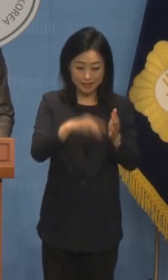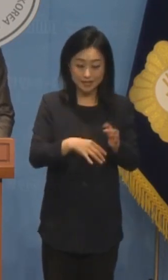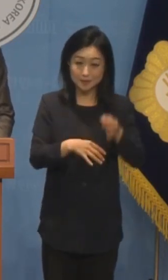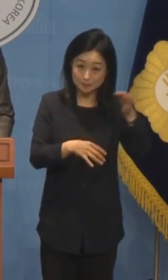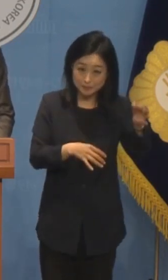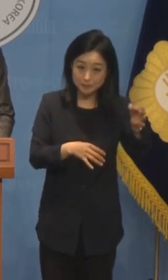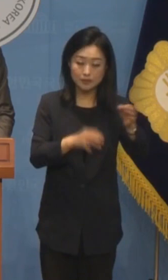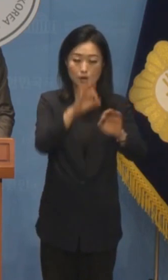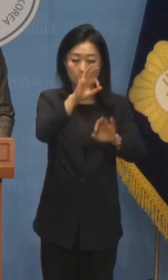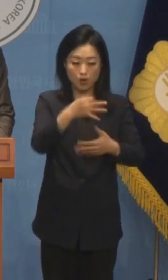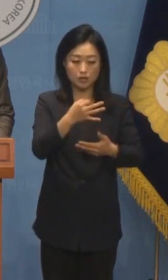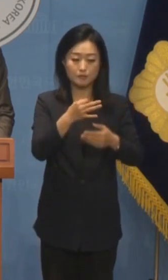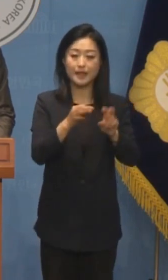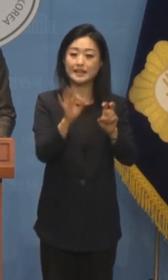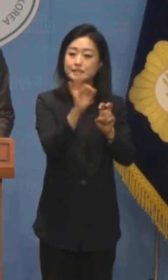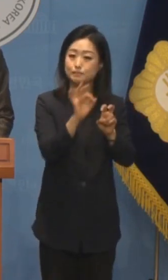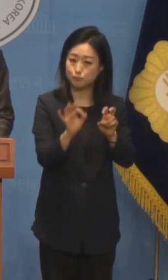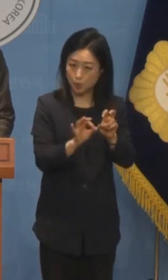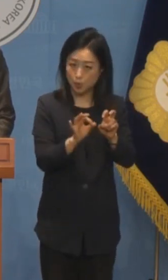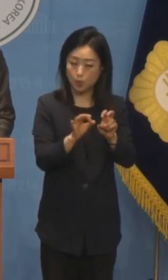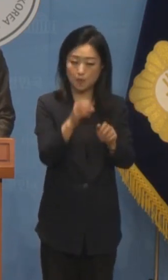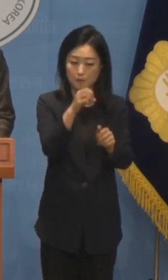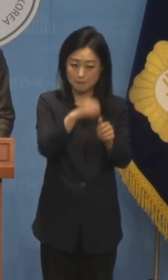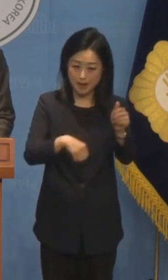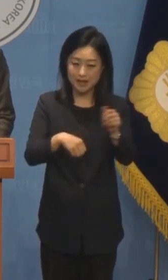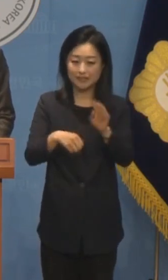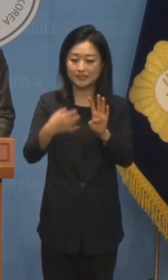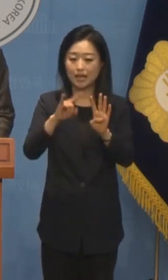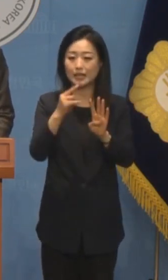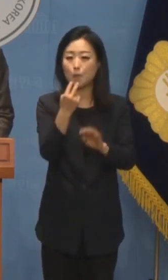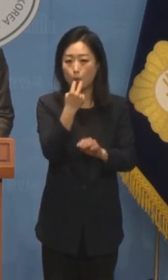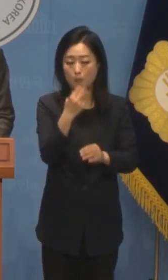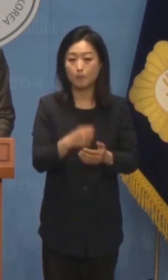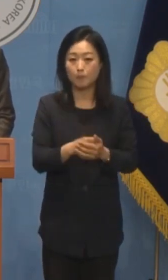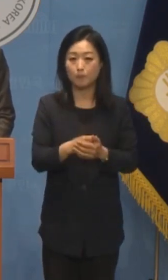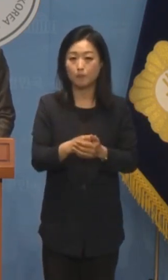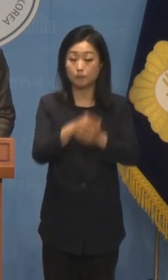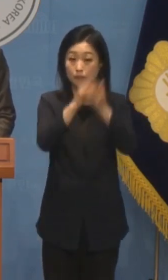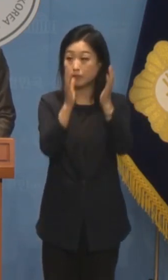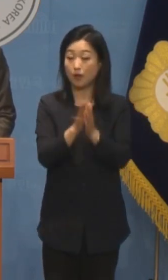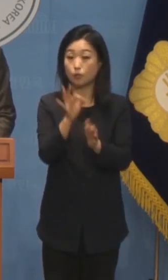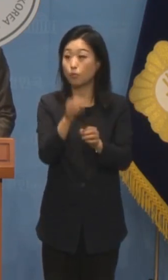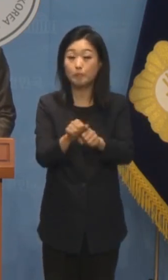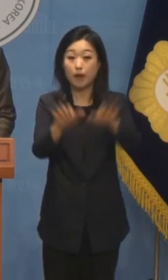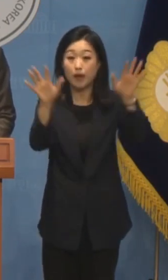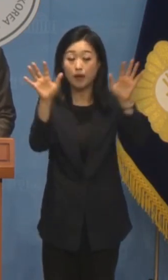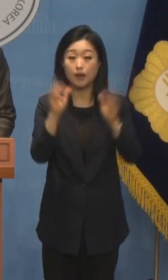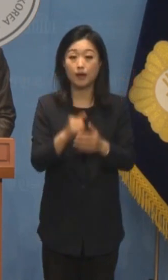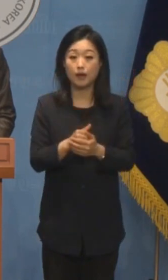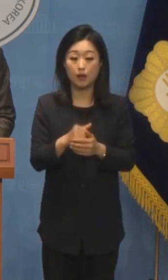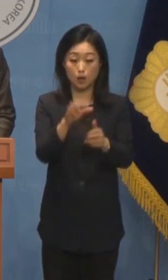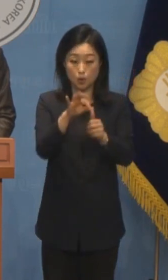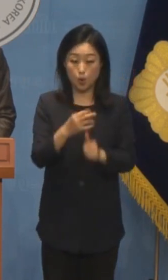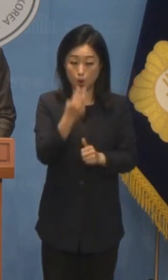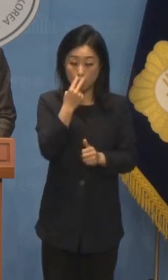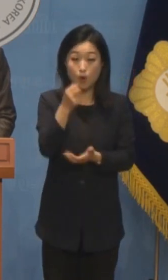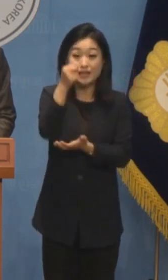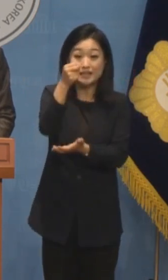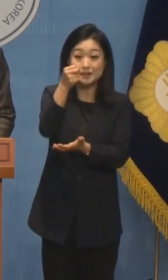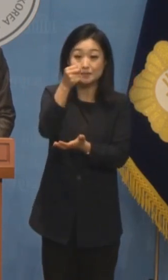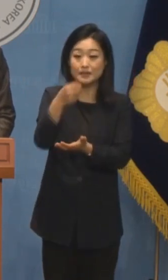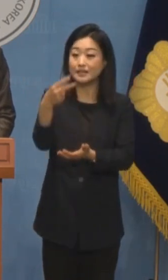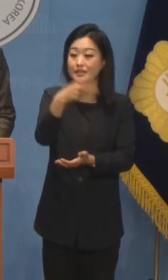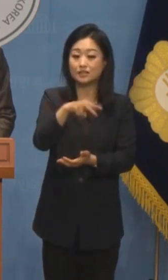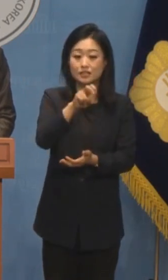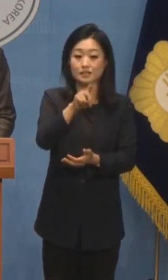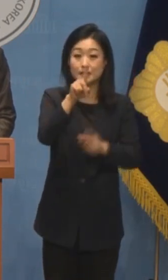월급의 20%씩 떼어가는 4대 보험은 다 어디로 가고 있습니까? 고용보험기금은